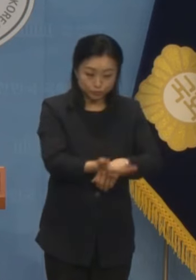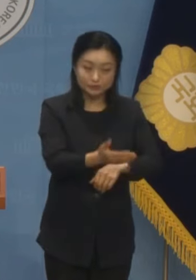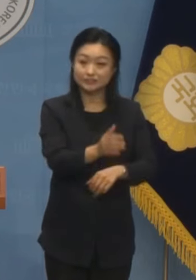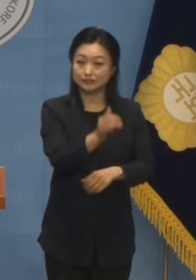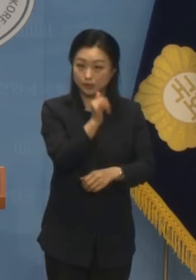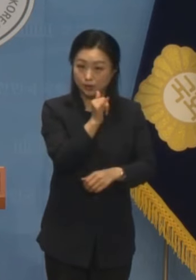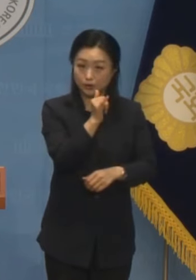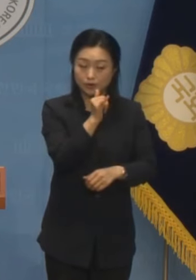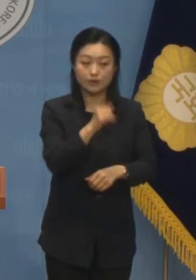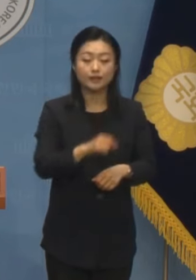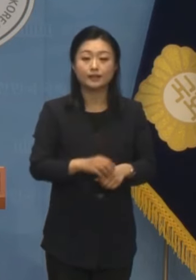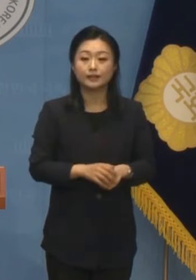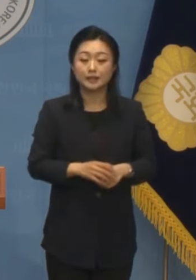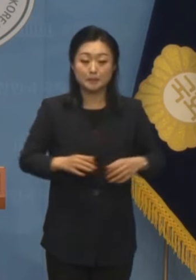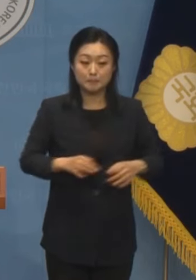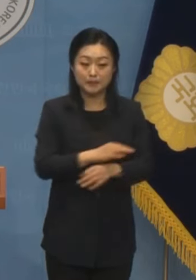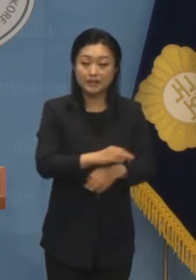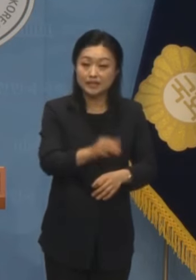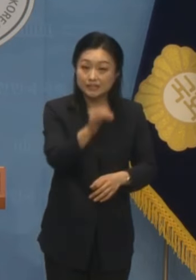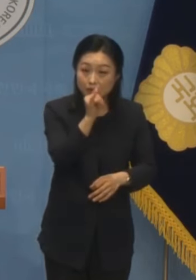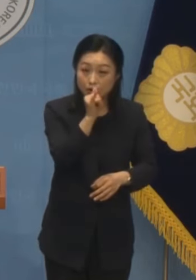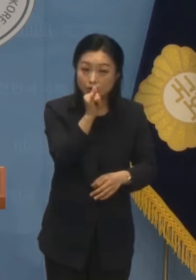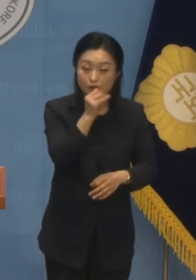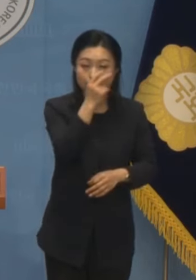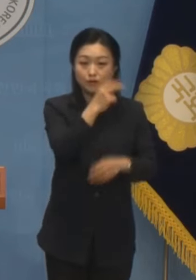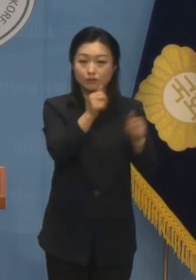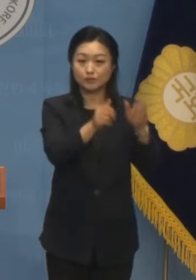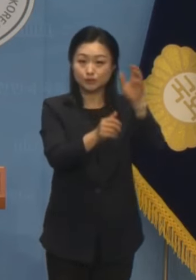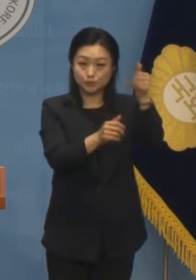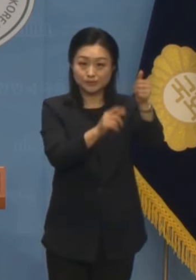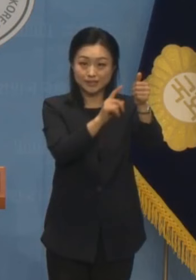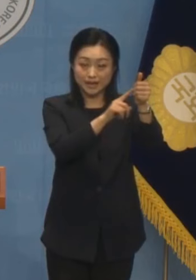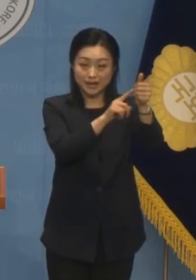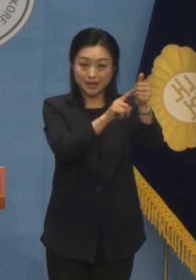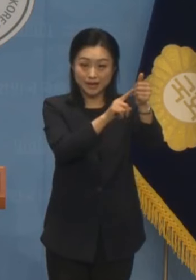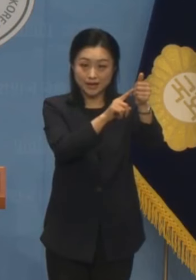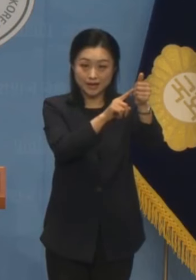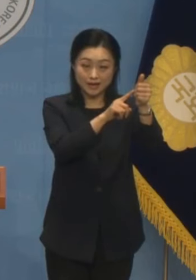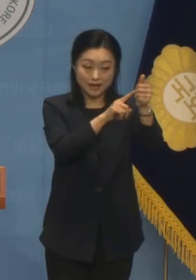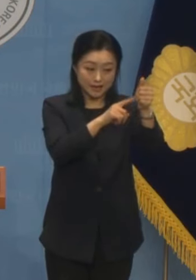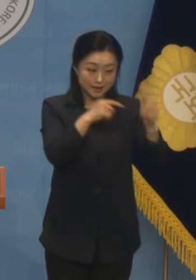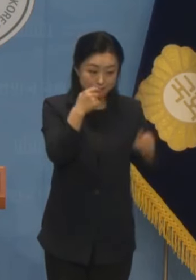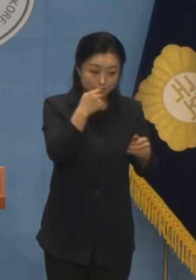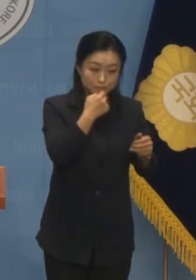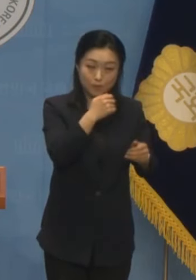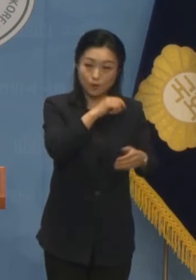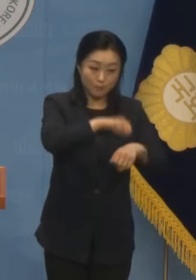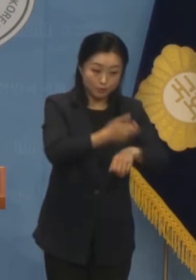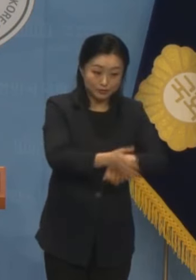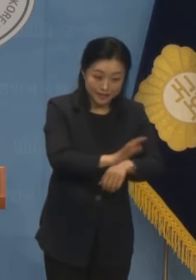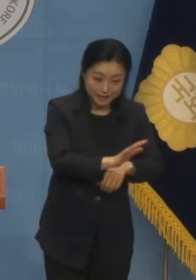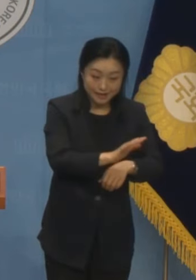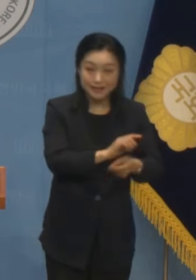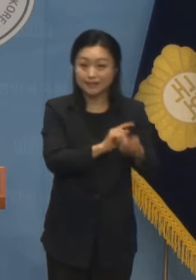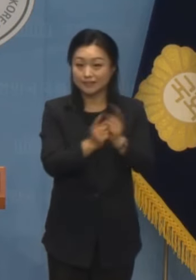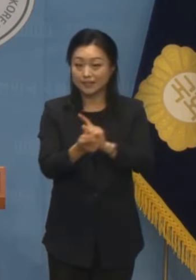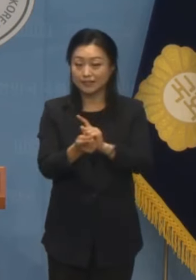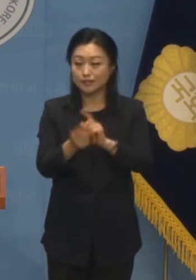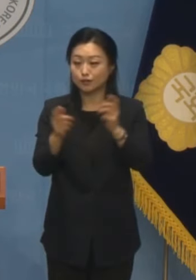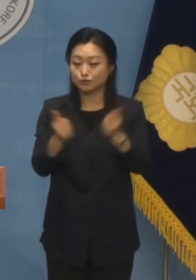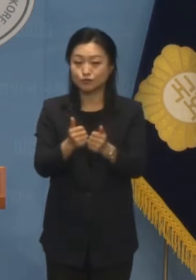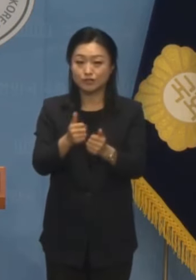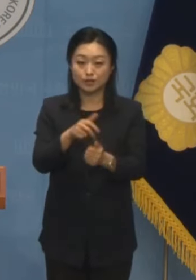받고 중대한 비위를 저질러도 국회의원 3분의 1 이상을 요하는 탄핵소추에 의하지